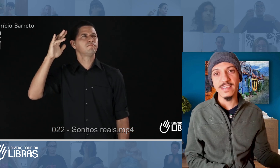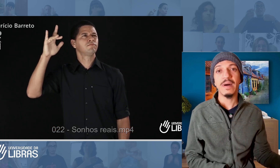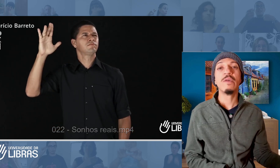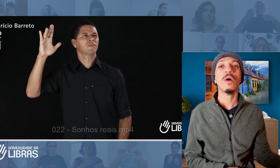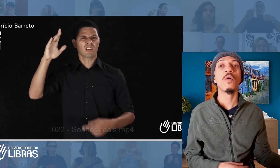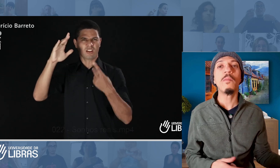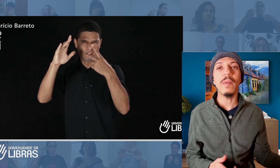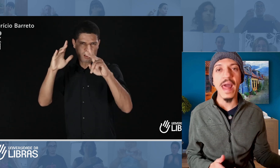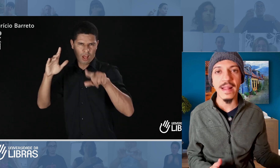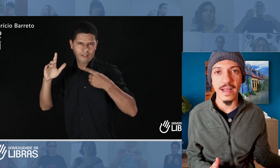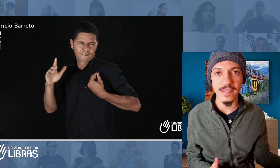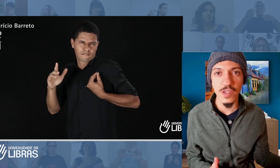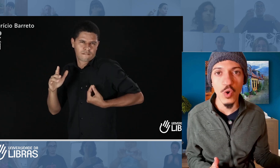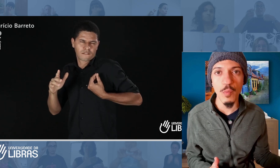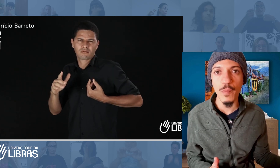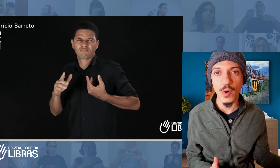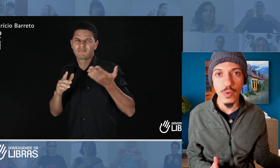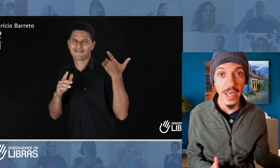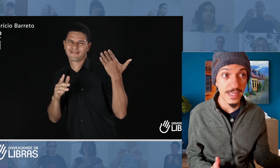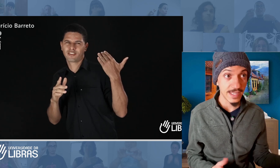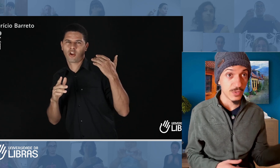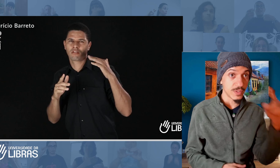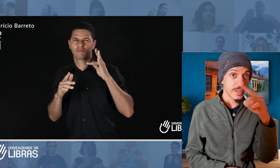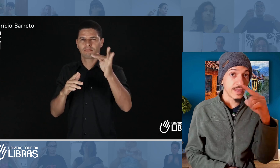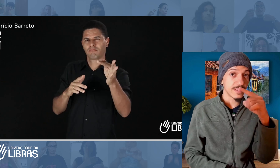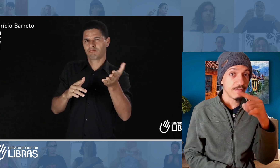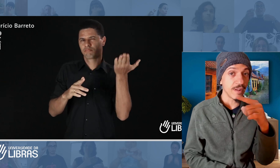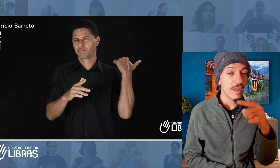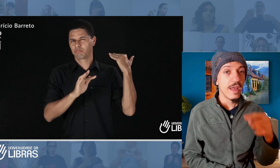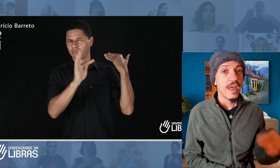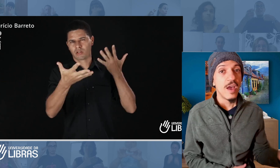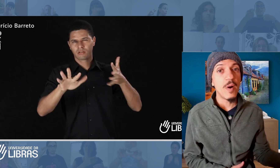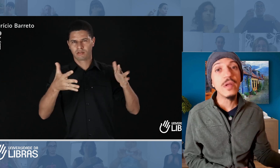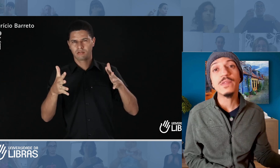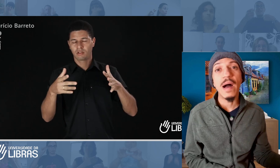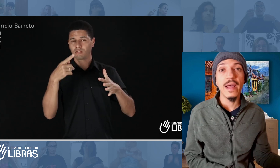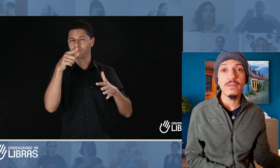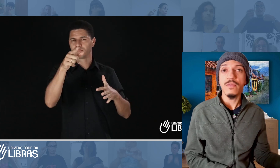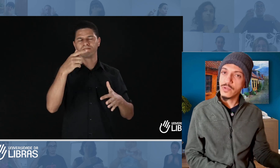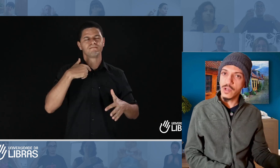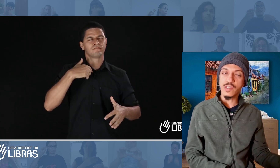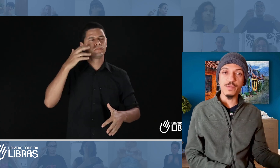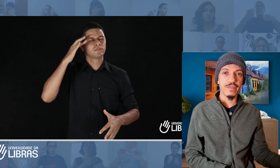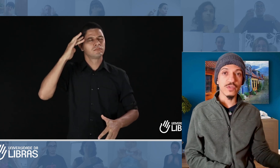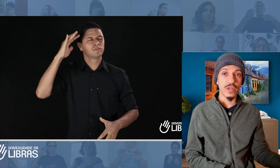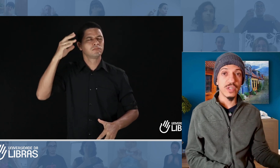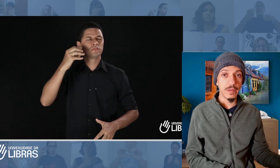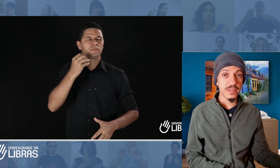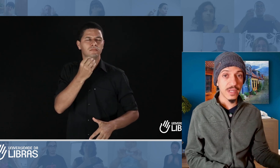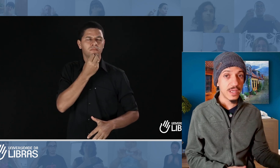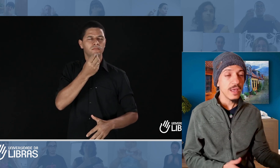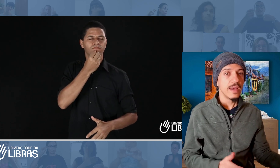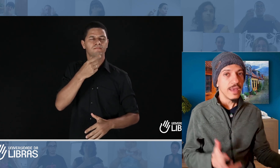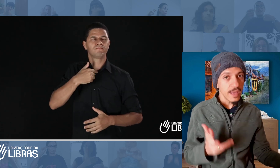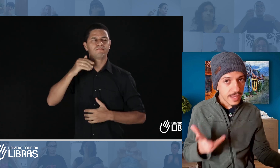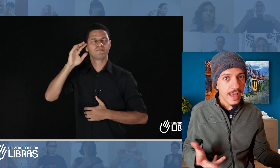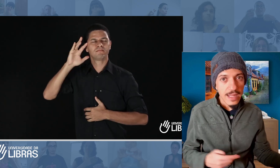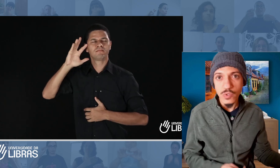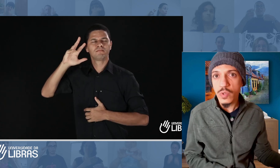língua completa, assim como o português. Esse outro aqui que você está vendo é o Maurício Barreto, um dos nossos professores de Libras aqui, e que ele é surdo